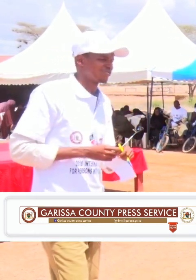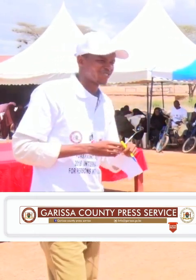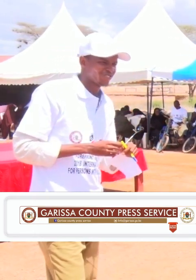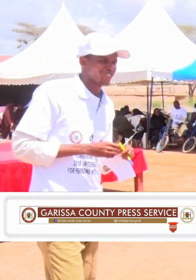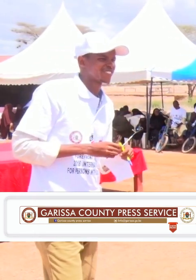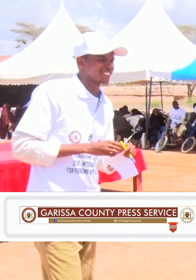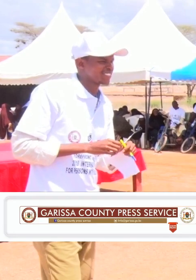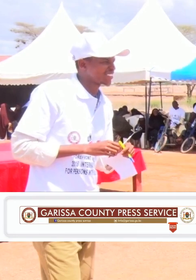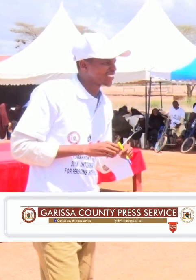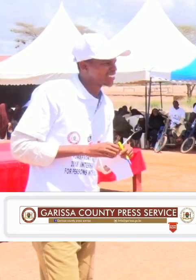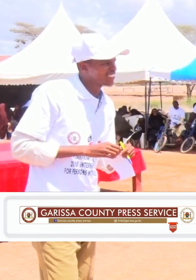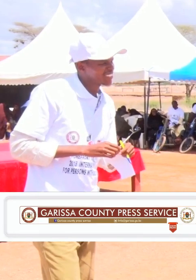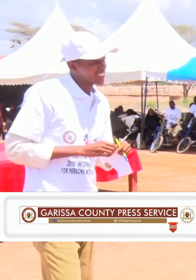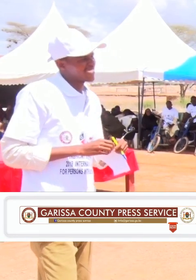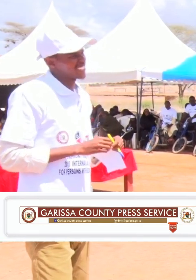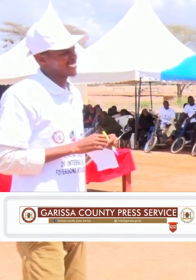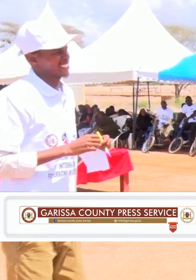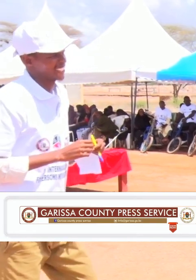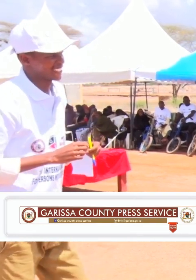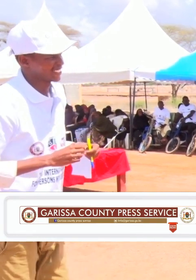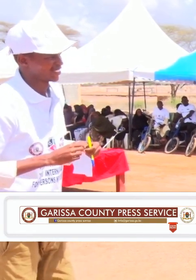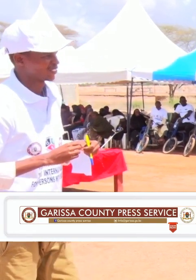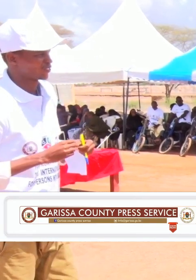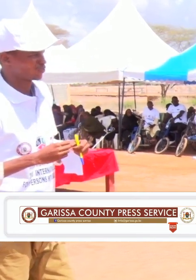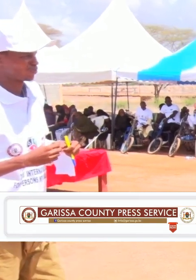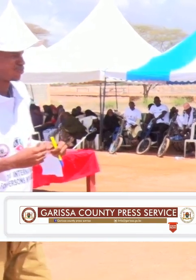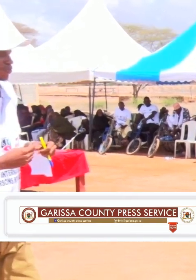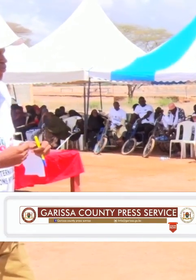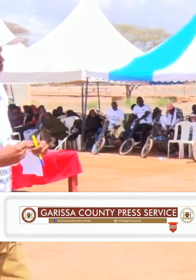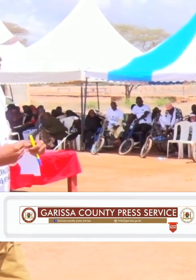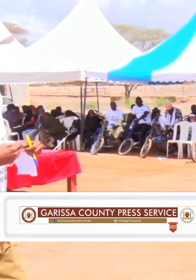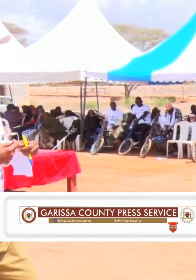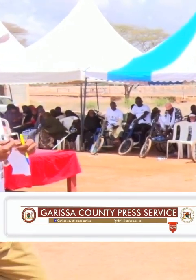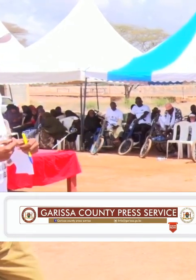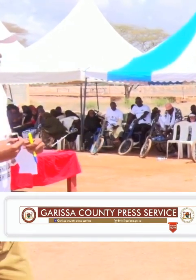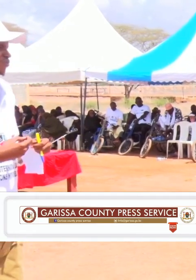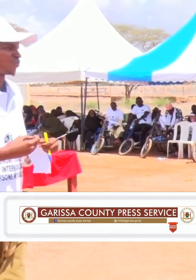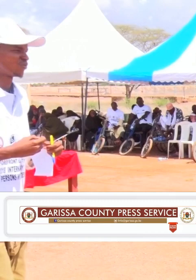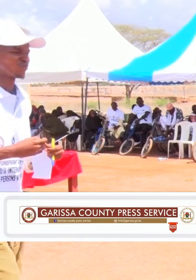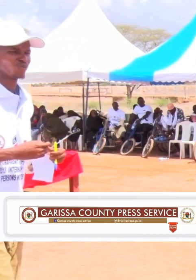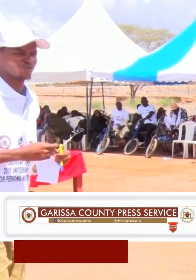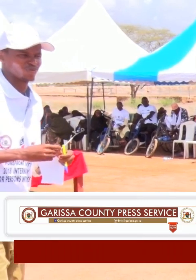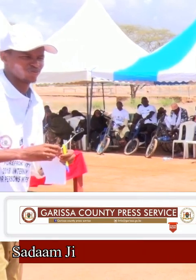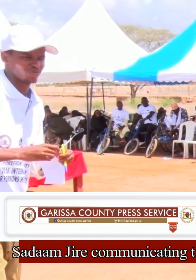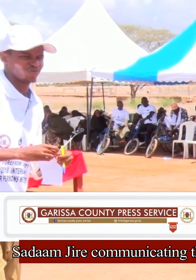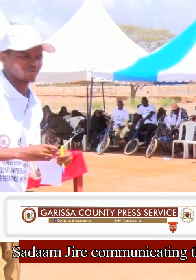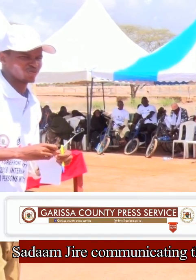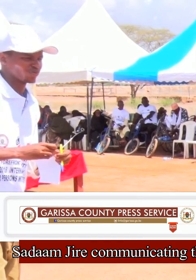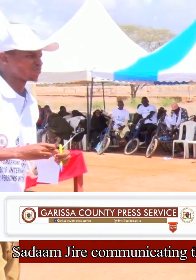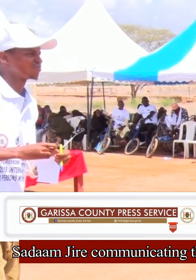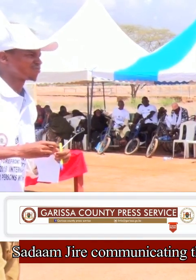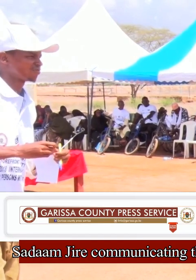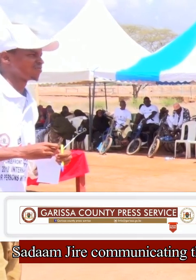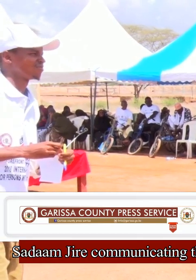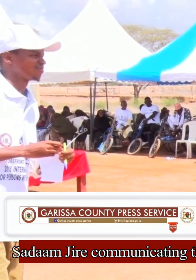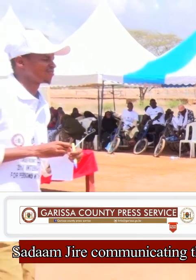Hadda waxaa kaloo codsanaa anoo ahaa chairman Garissa Deaf Development Organization in county government shaqa na loo kordhiyo, deaf